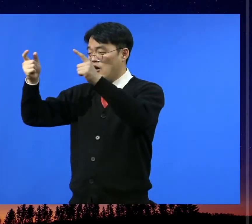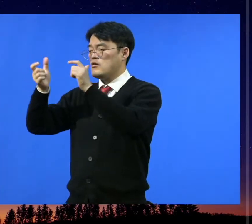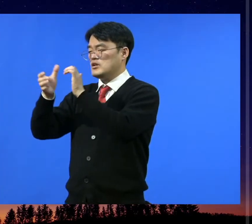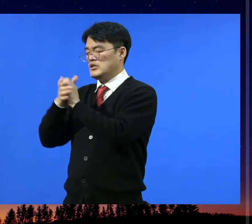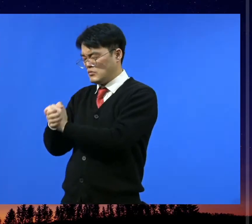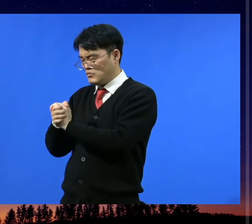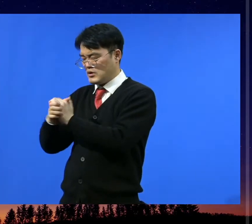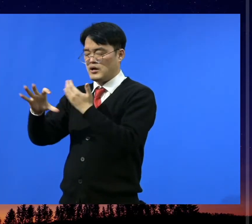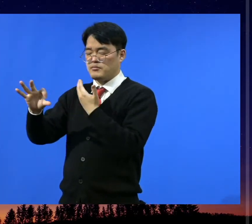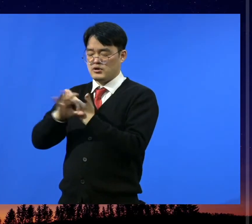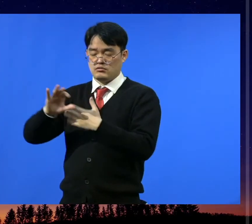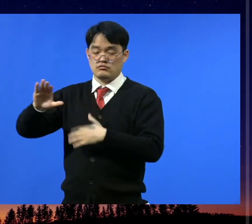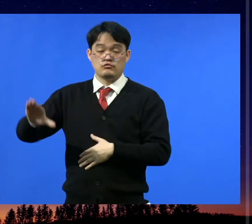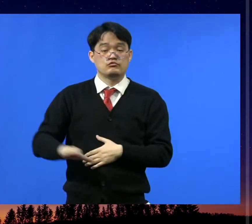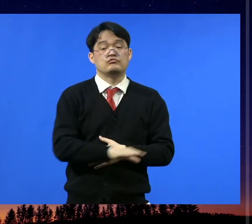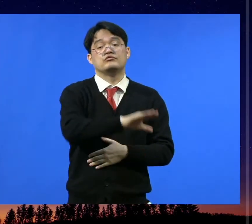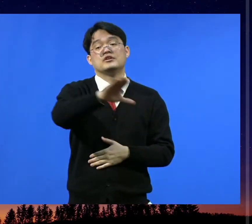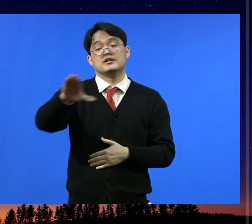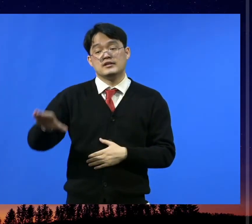기도하면